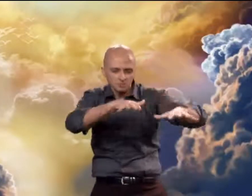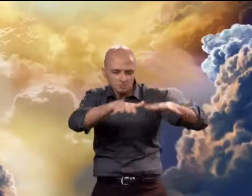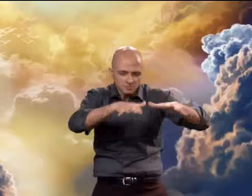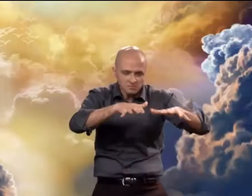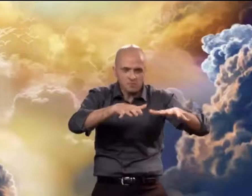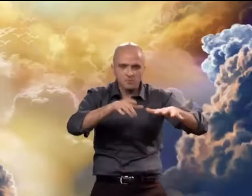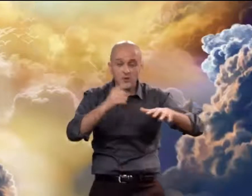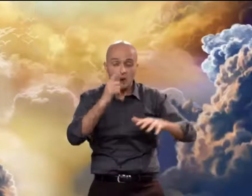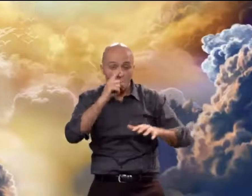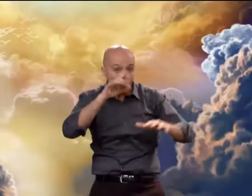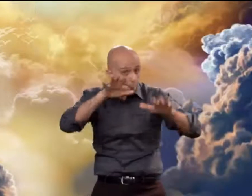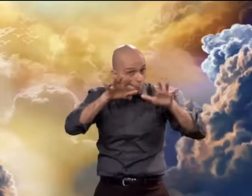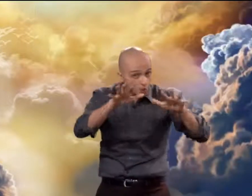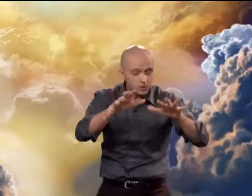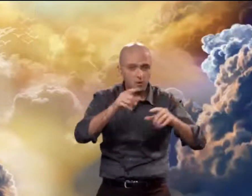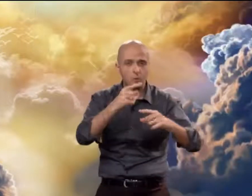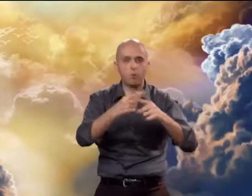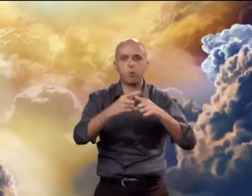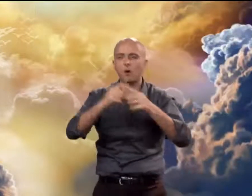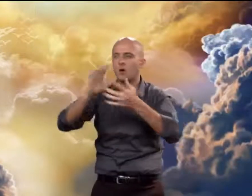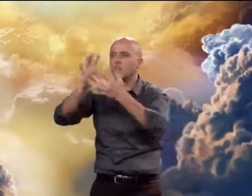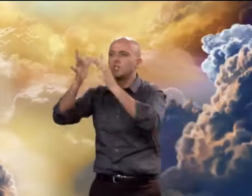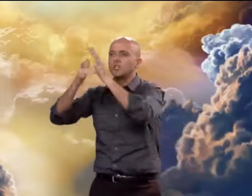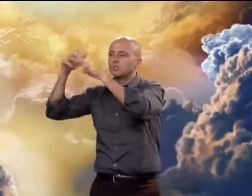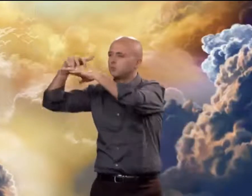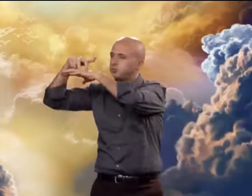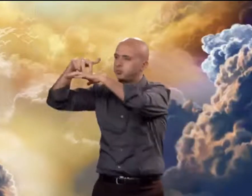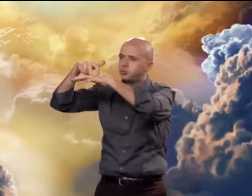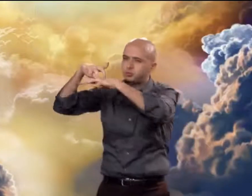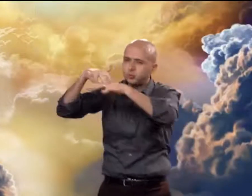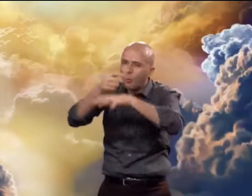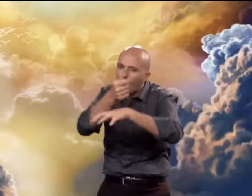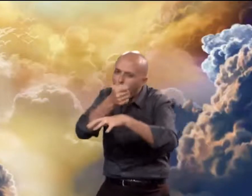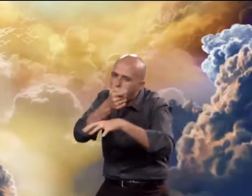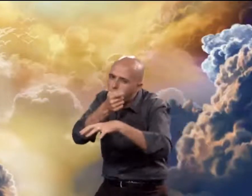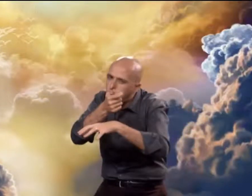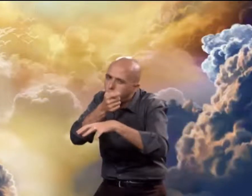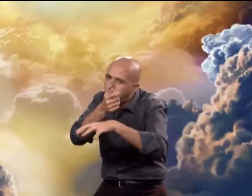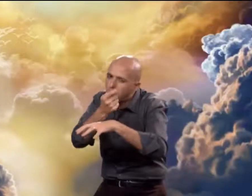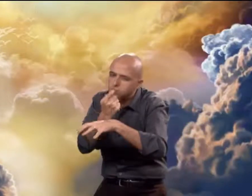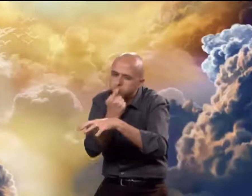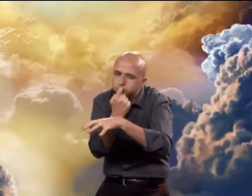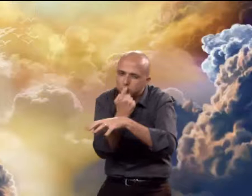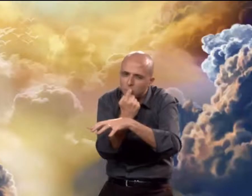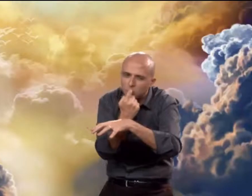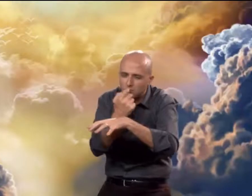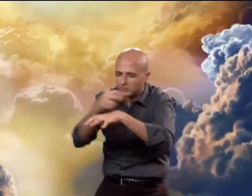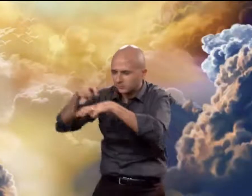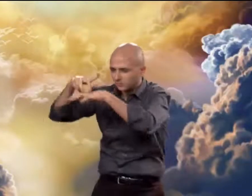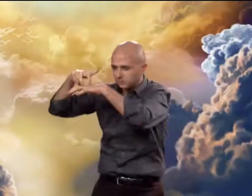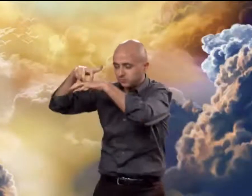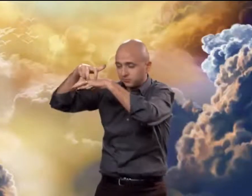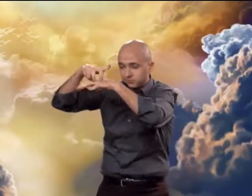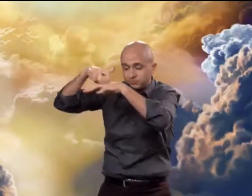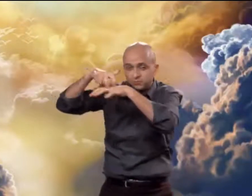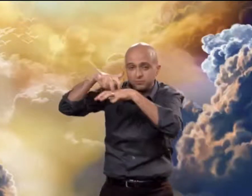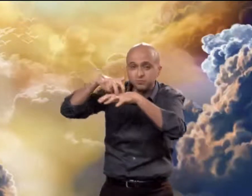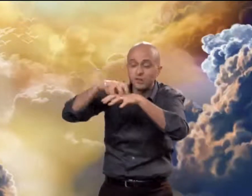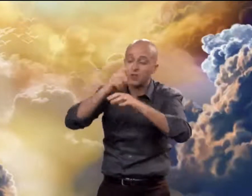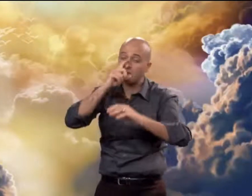Homem. Era necessário que as pessoas despertassem a fim de estar preparadas para os acontecimentos solenes relacionados ao fim